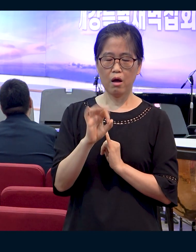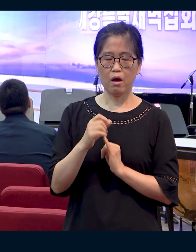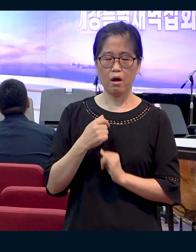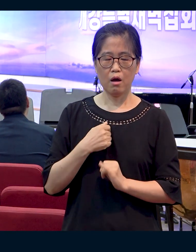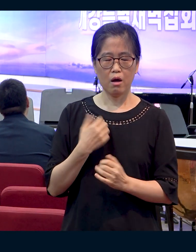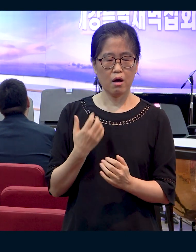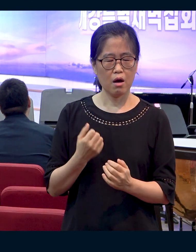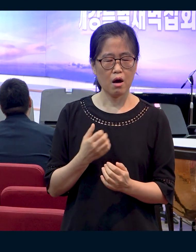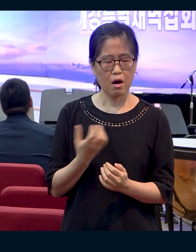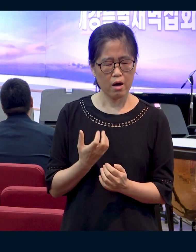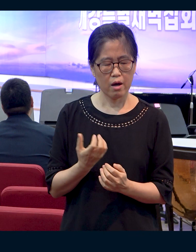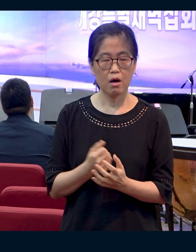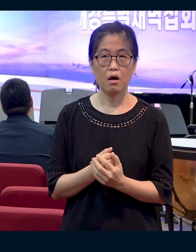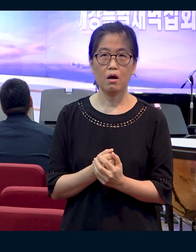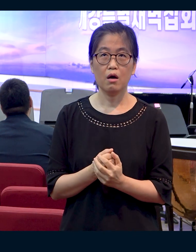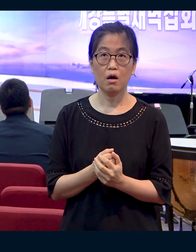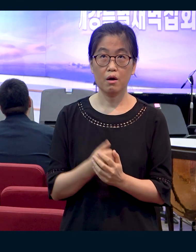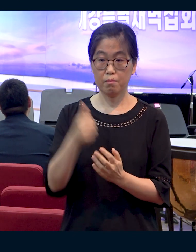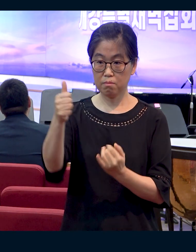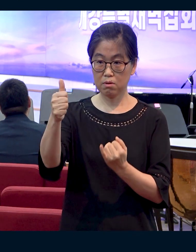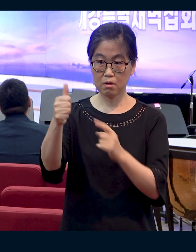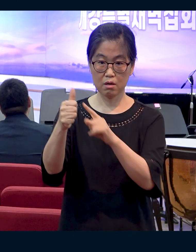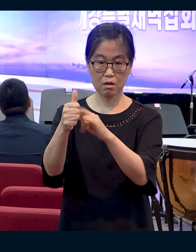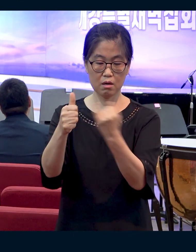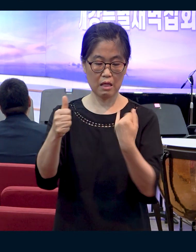아버지는 아들이 못마땅한 거예요.